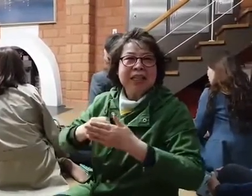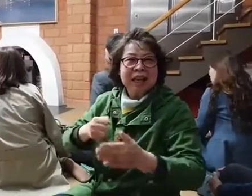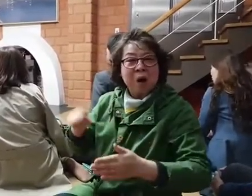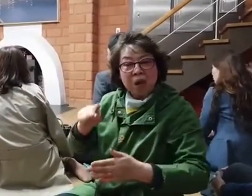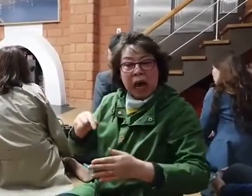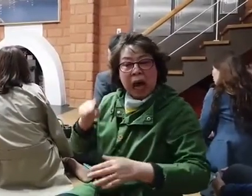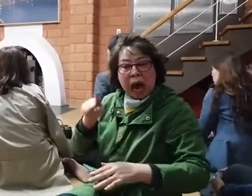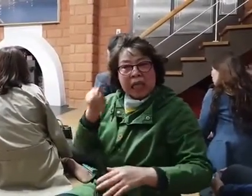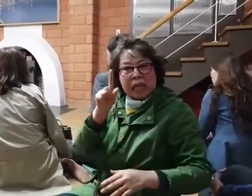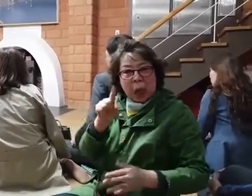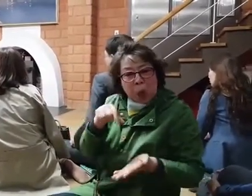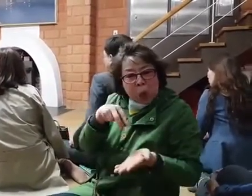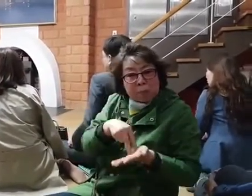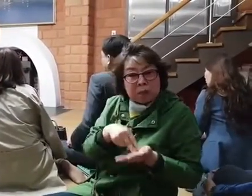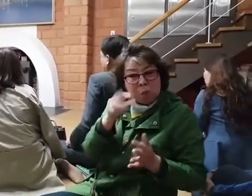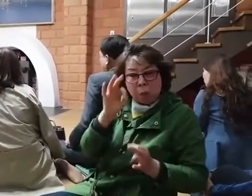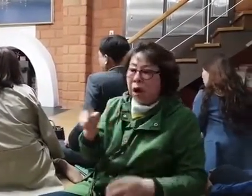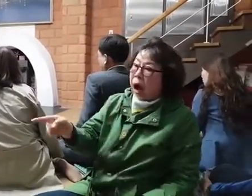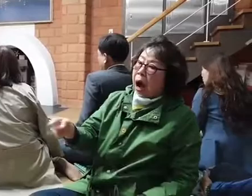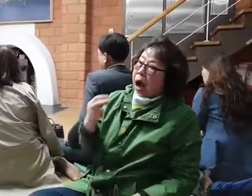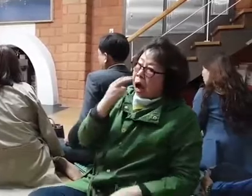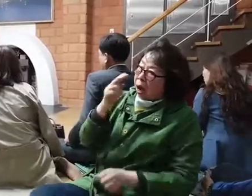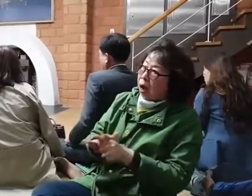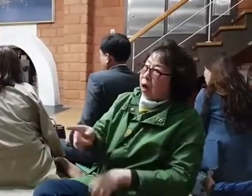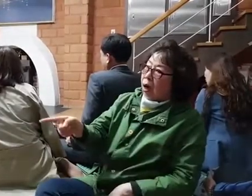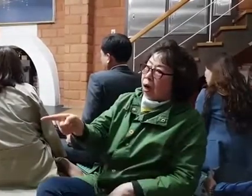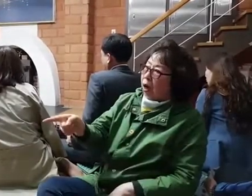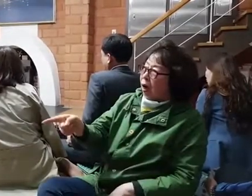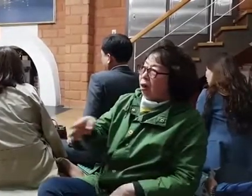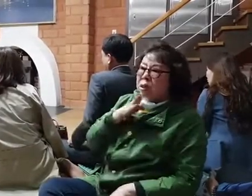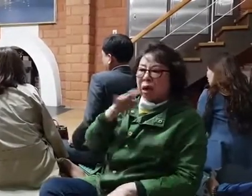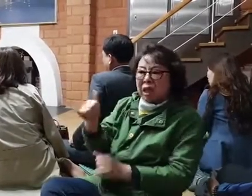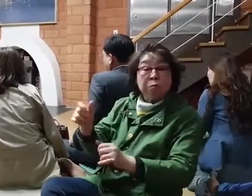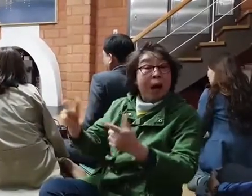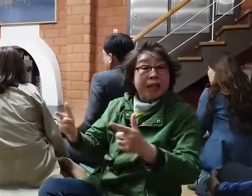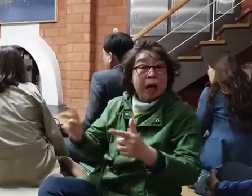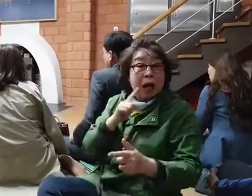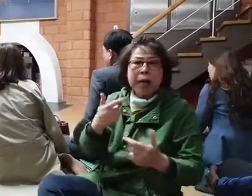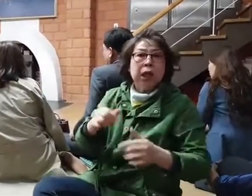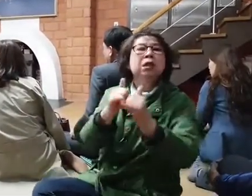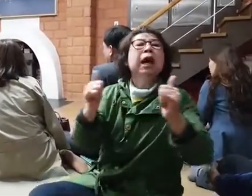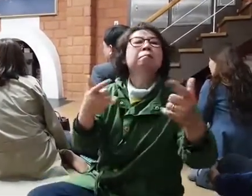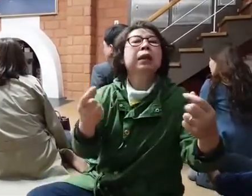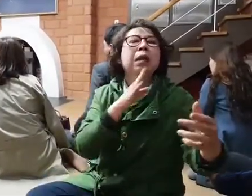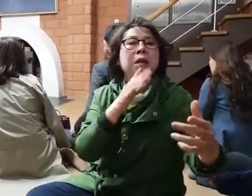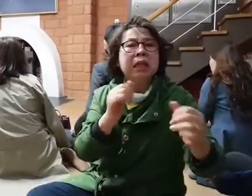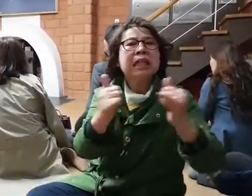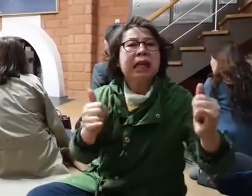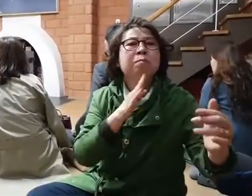쪽으로만 쳐다보면은 야 저걸 저렇게 저거는 뭐 인간도 아니다 이까지만 인간이에요.